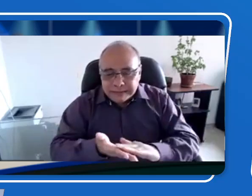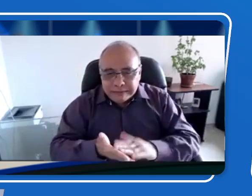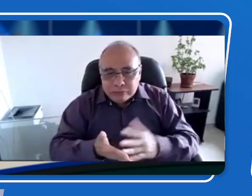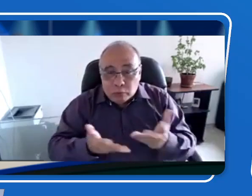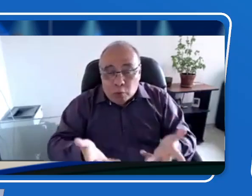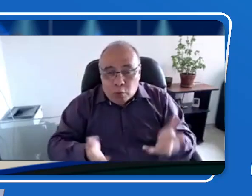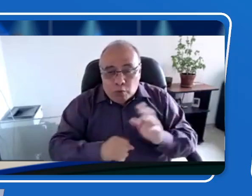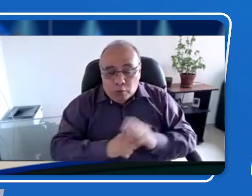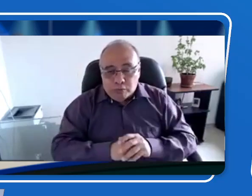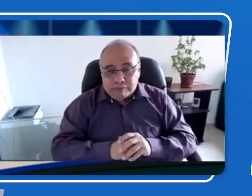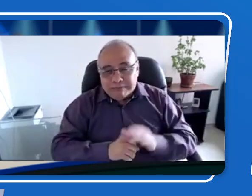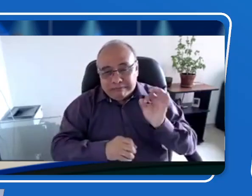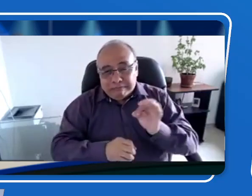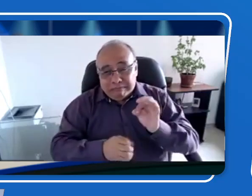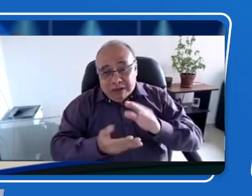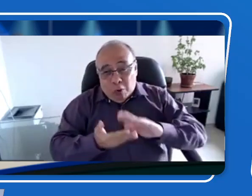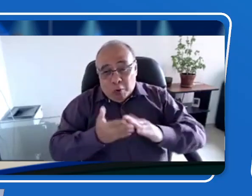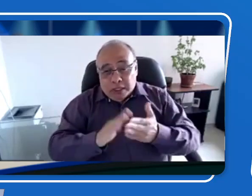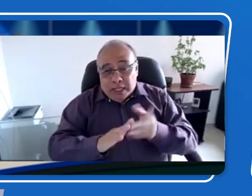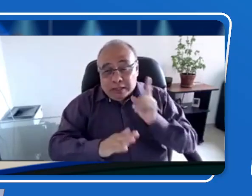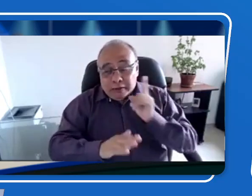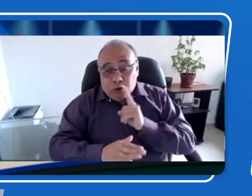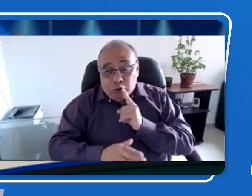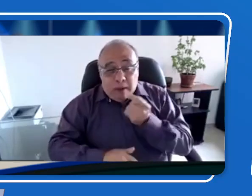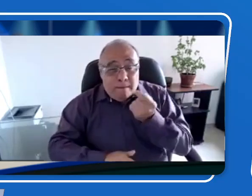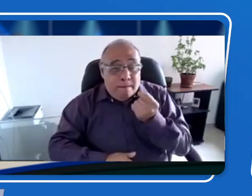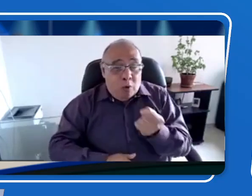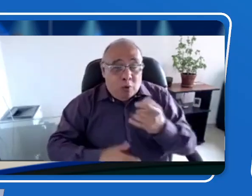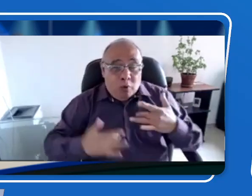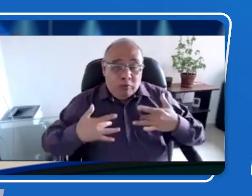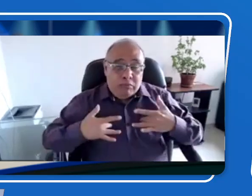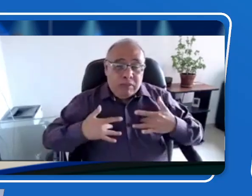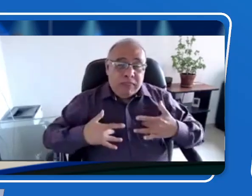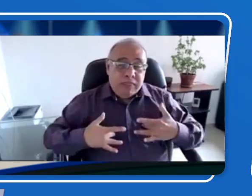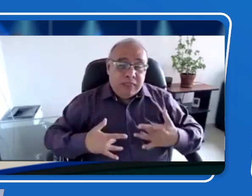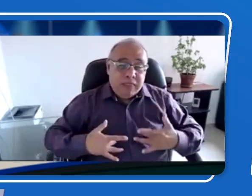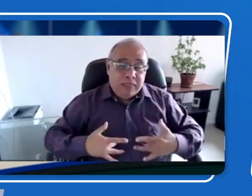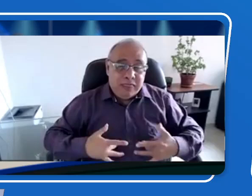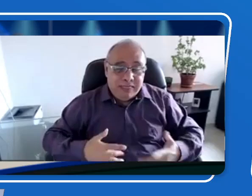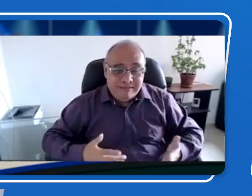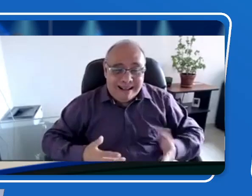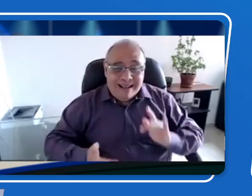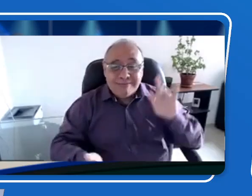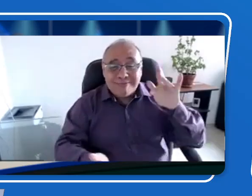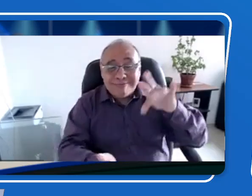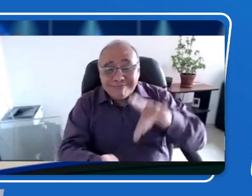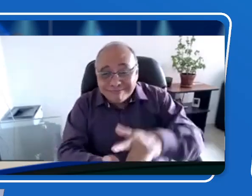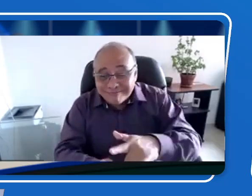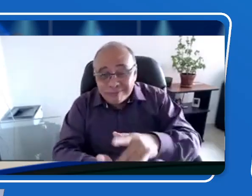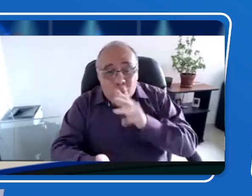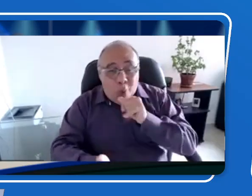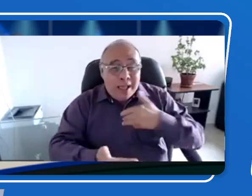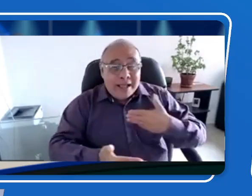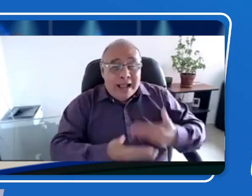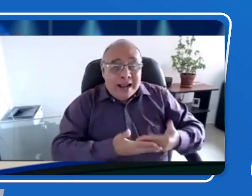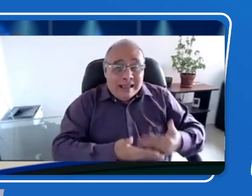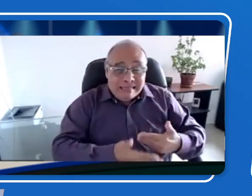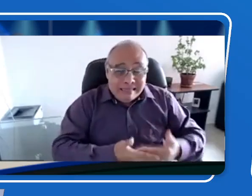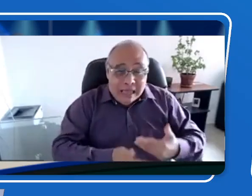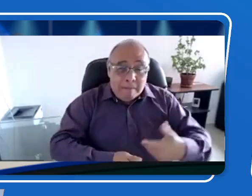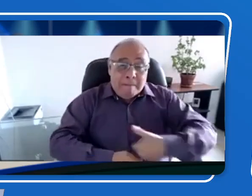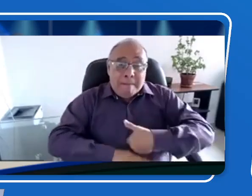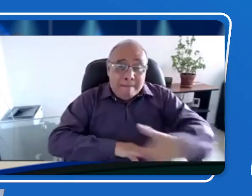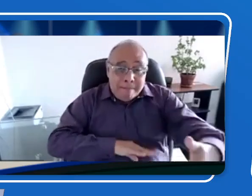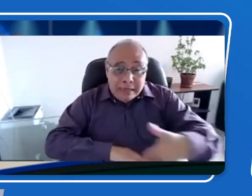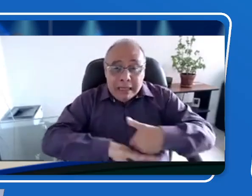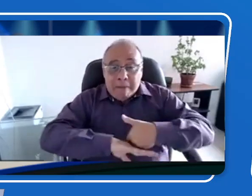entonces nosotros para arreglar esto y que en las siguientes elecciones, pues la participación se dé como se espera?